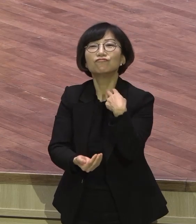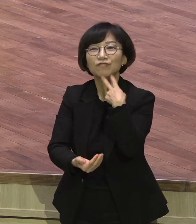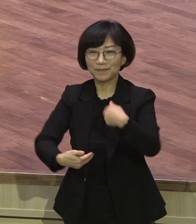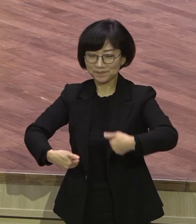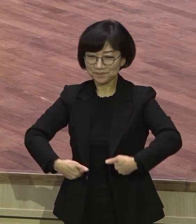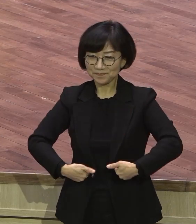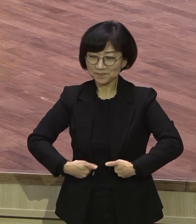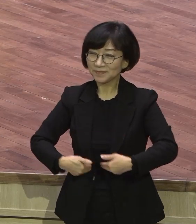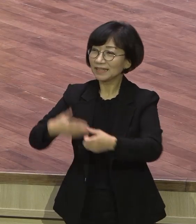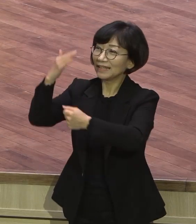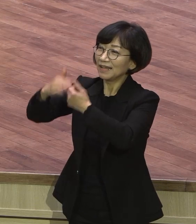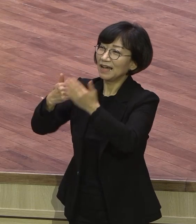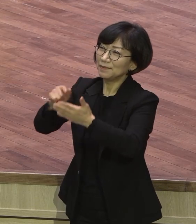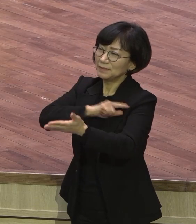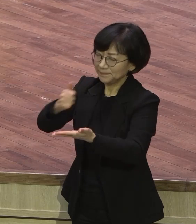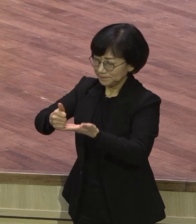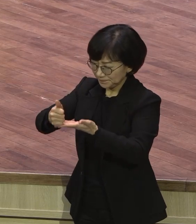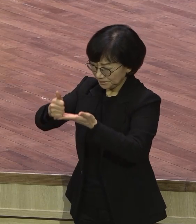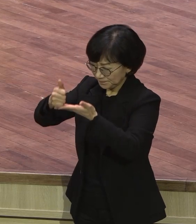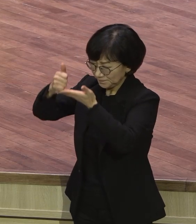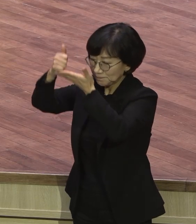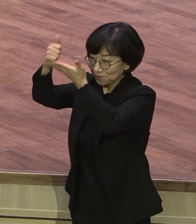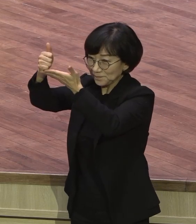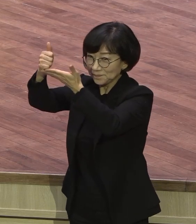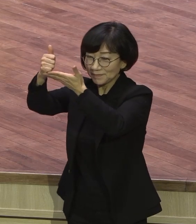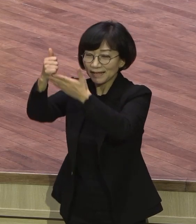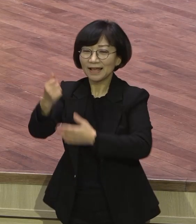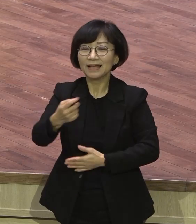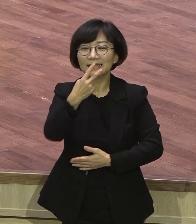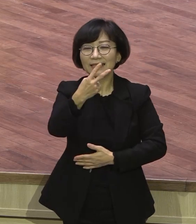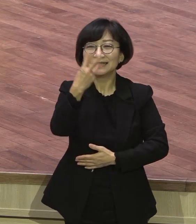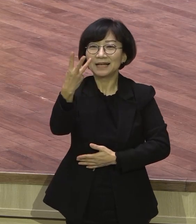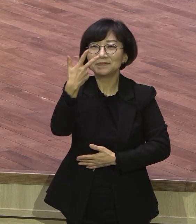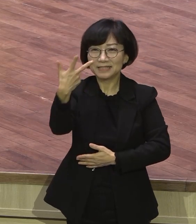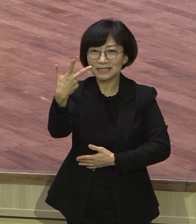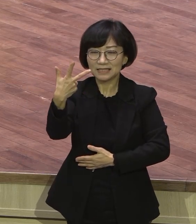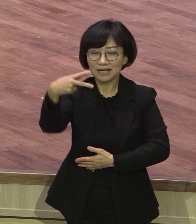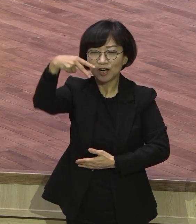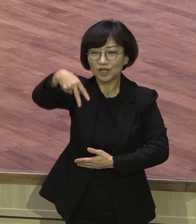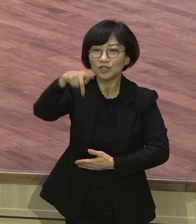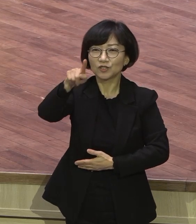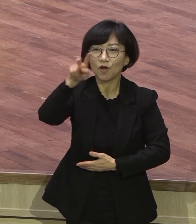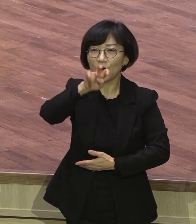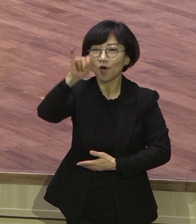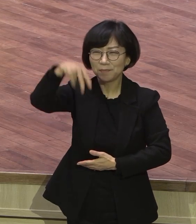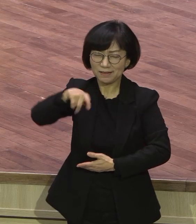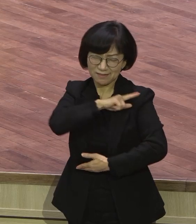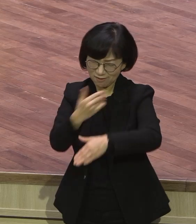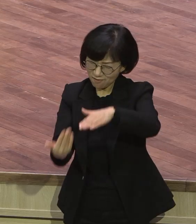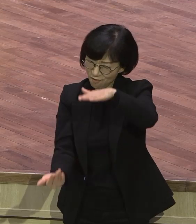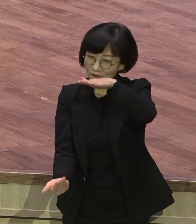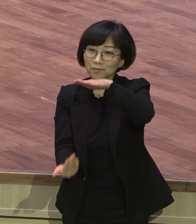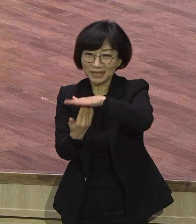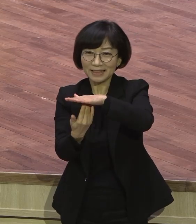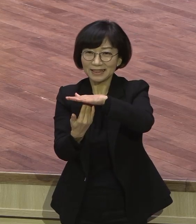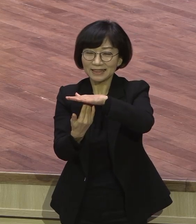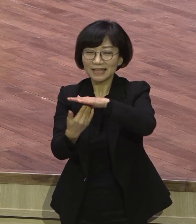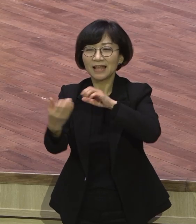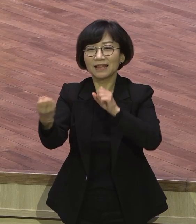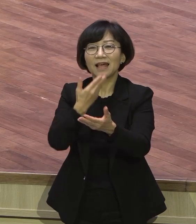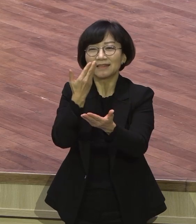가장 높여드릴 수 있는 237 서미수로 당당히 서게 하여 주옵소서 그런 응답이 있기를